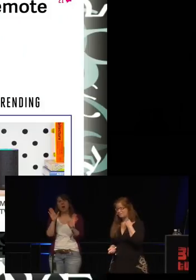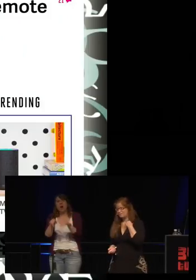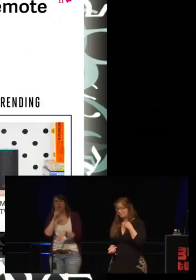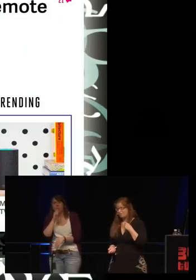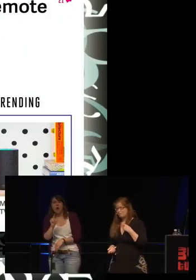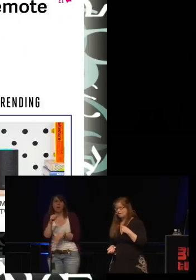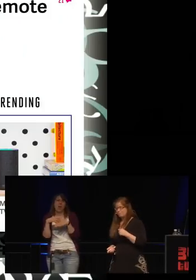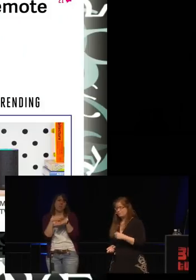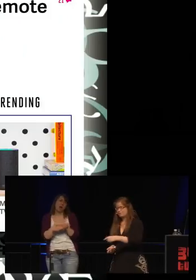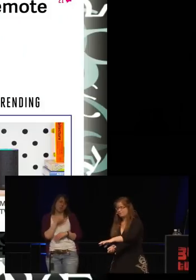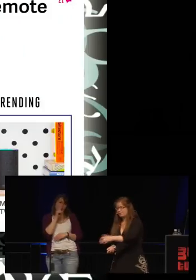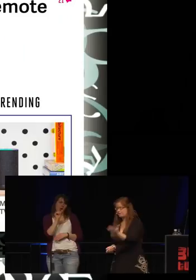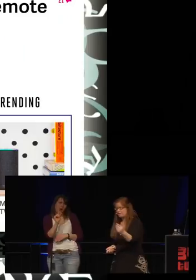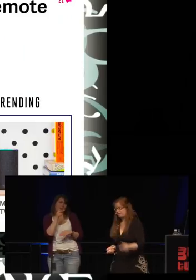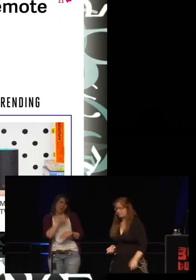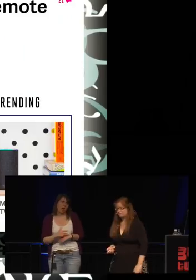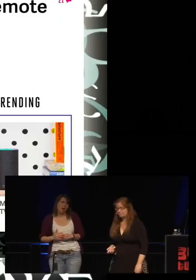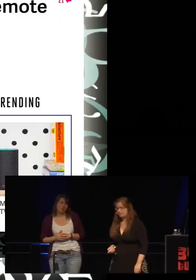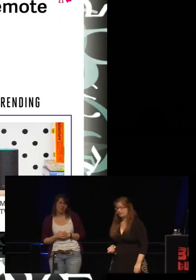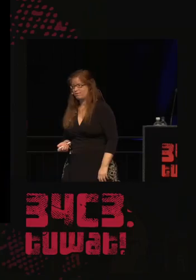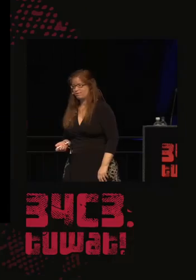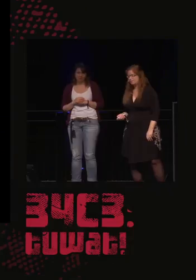un error menor.